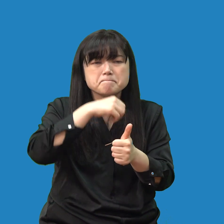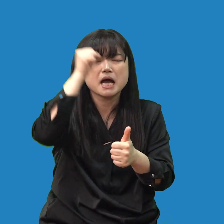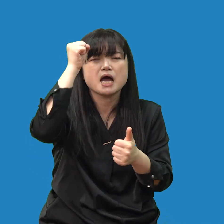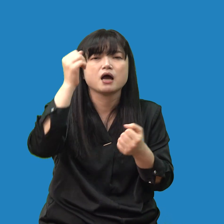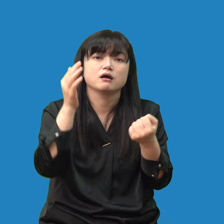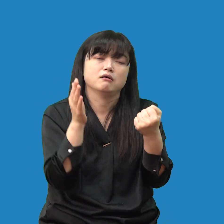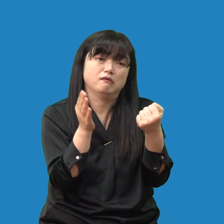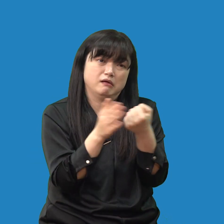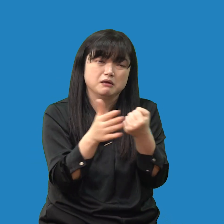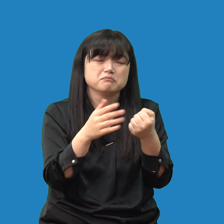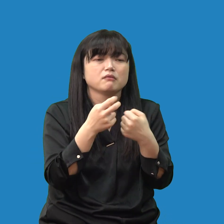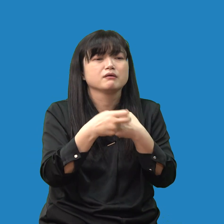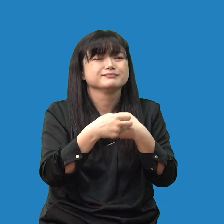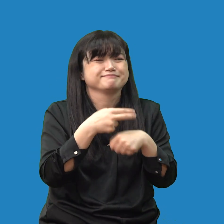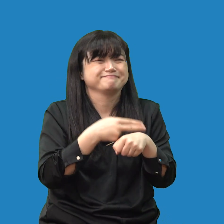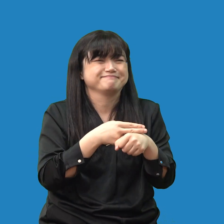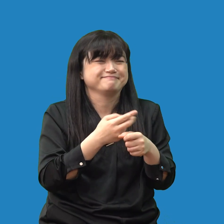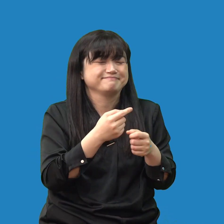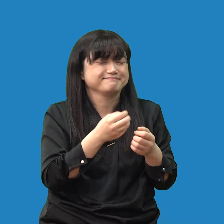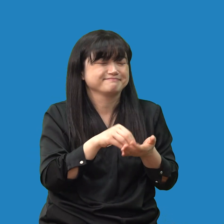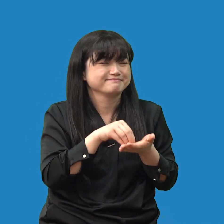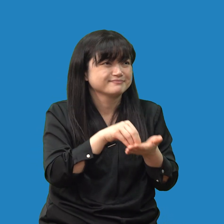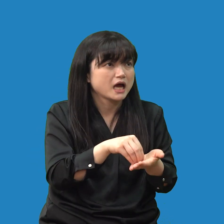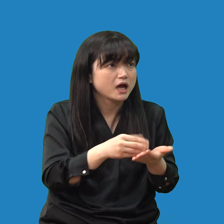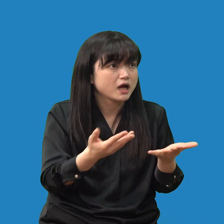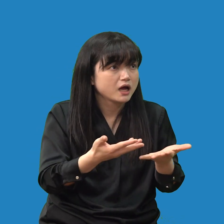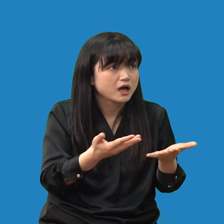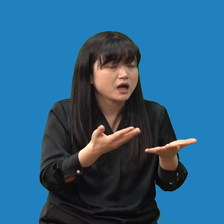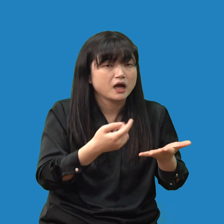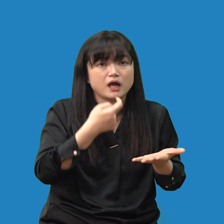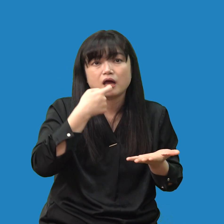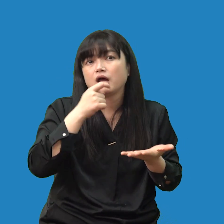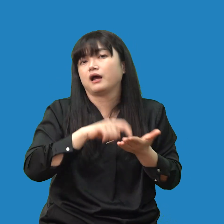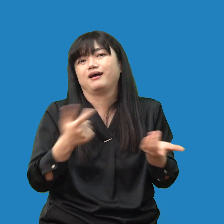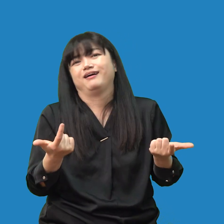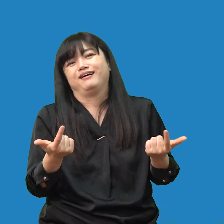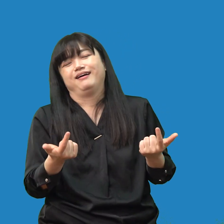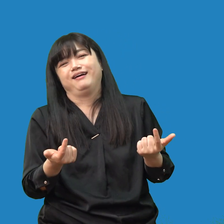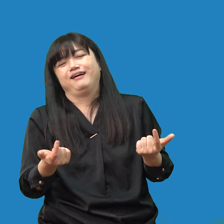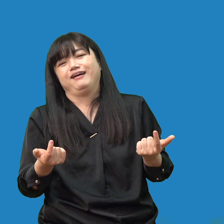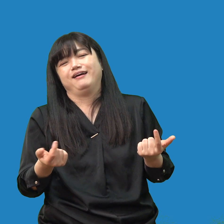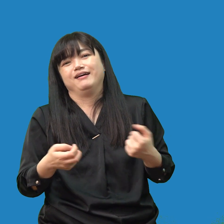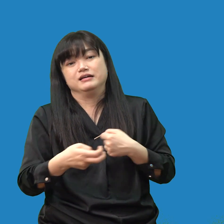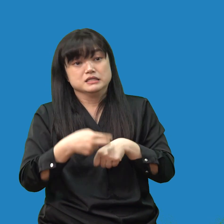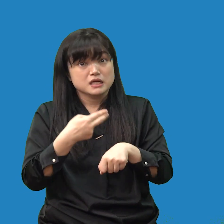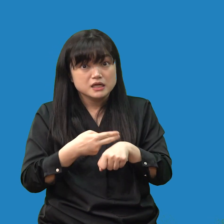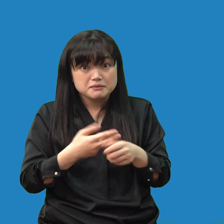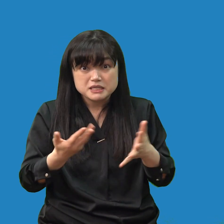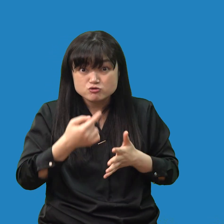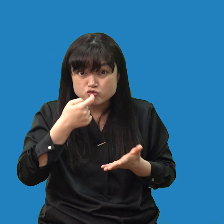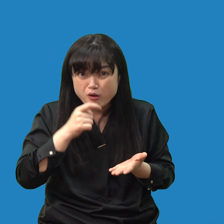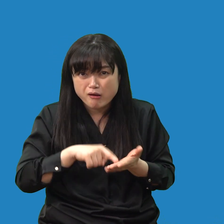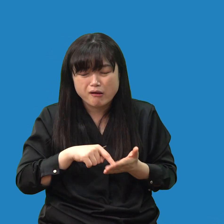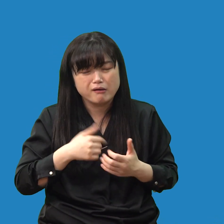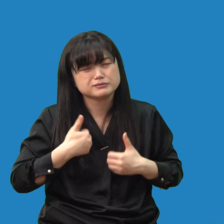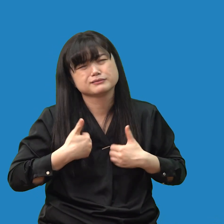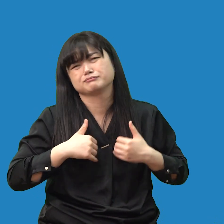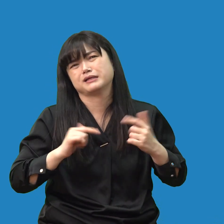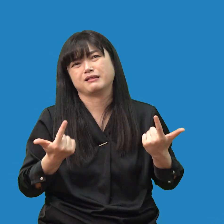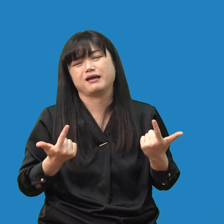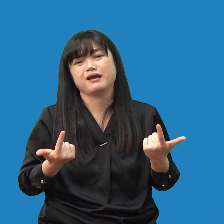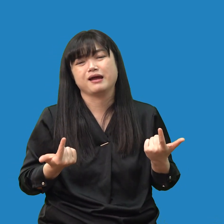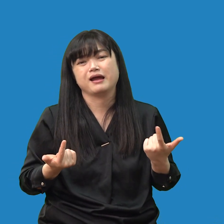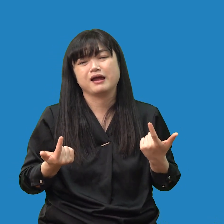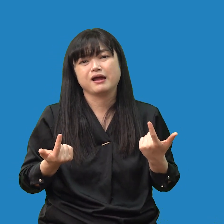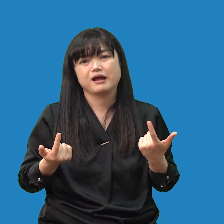수 있었다고 합니다. 하지만 막상 일을 해보니까 의사 일이 쉽지 않고 또 즐겁지도 않은